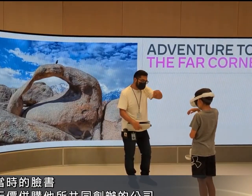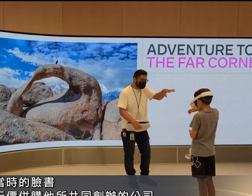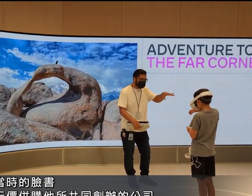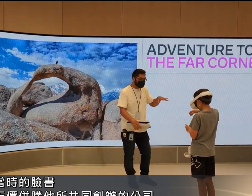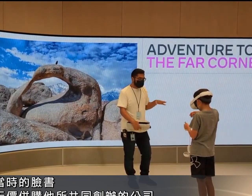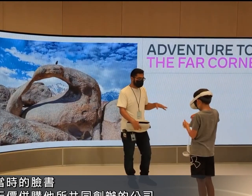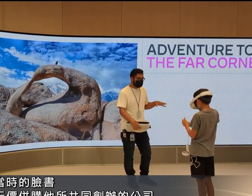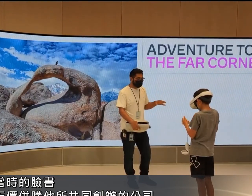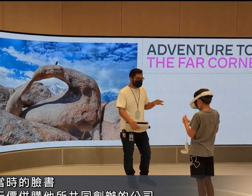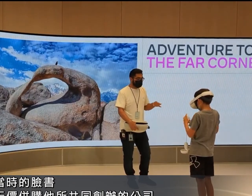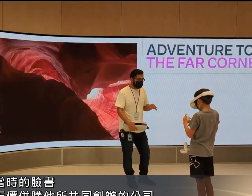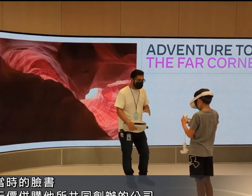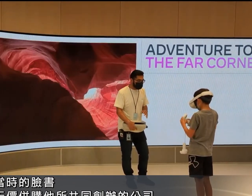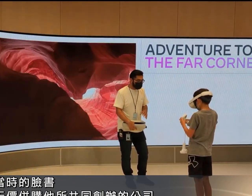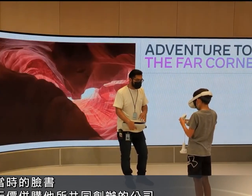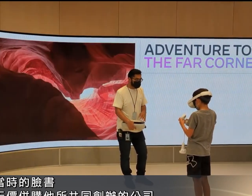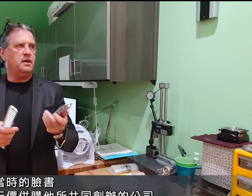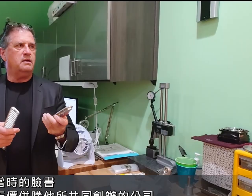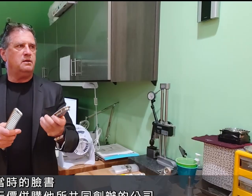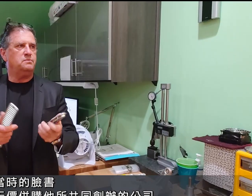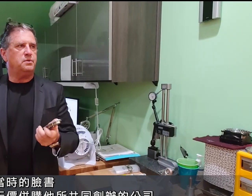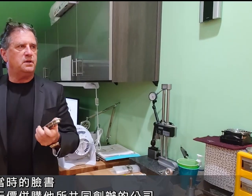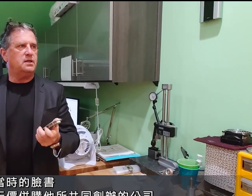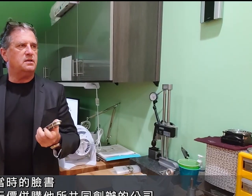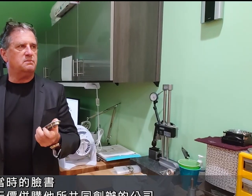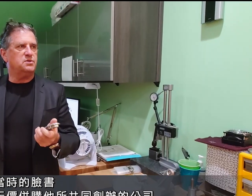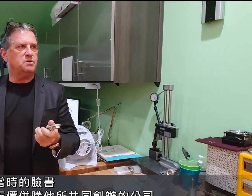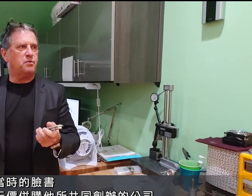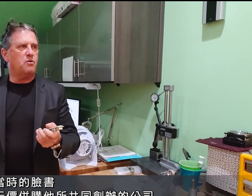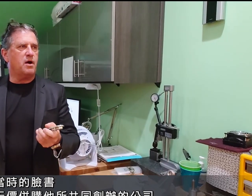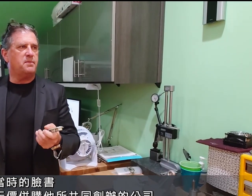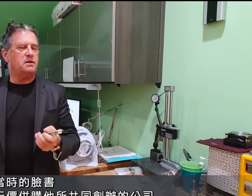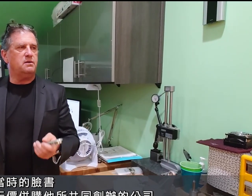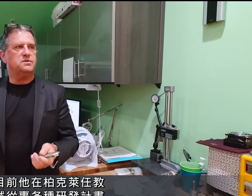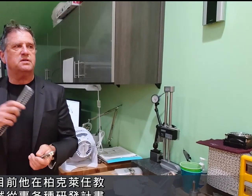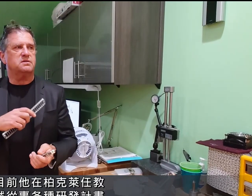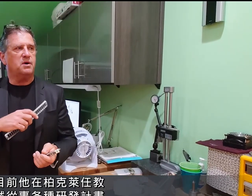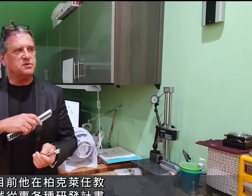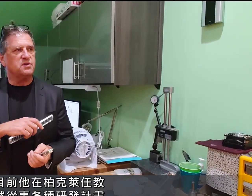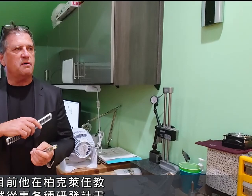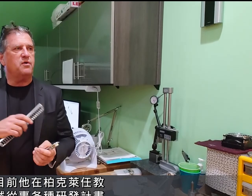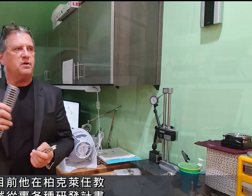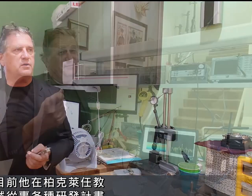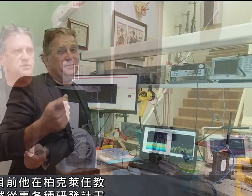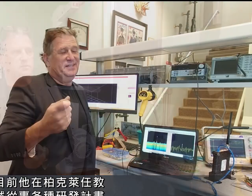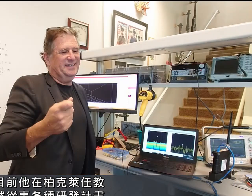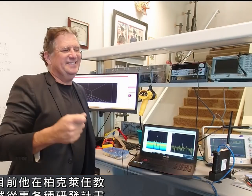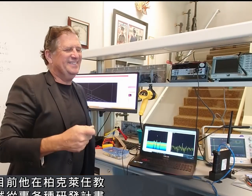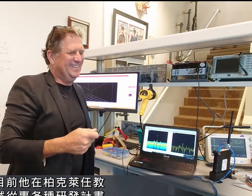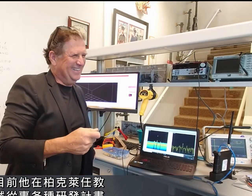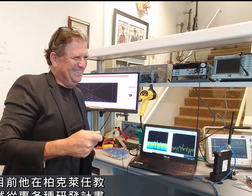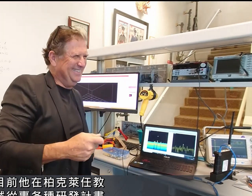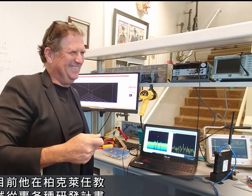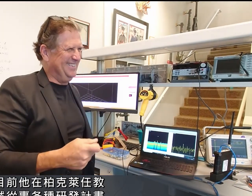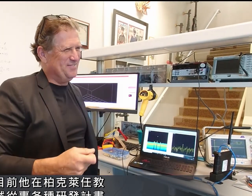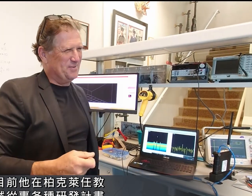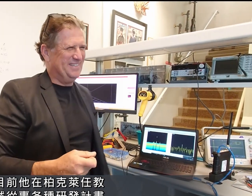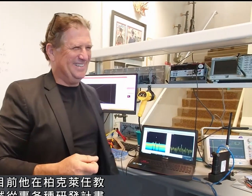以天价并购他所共同创办的公司。而目前他在伯克莱任教，依然从事各种研发